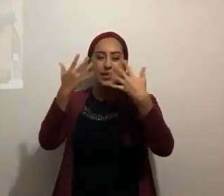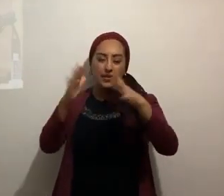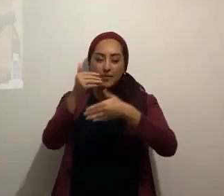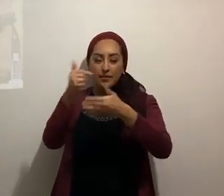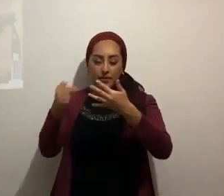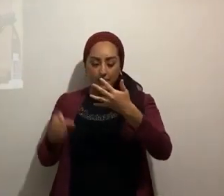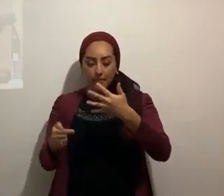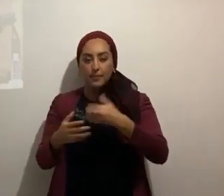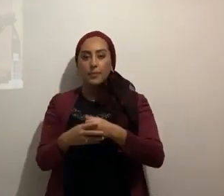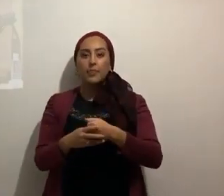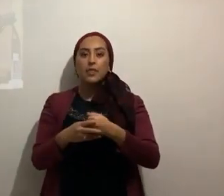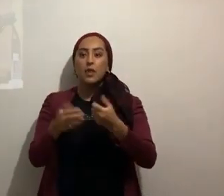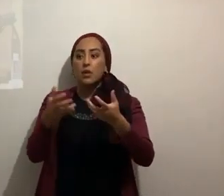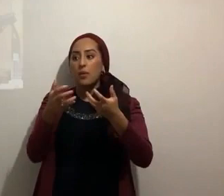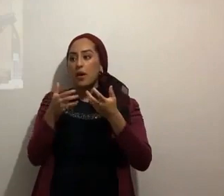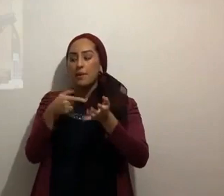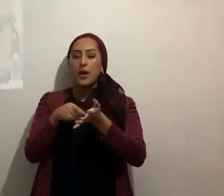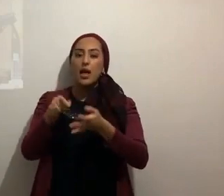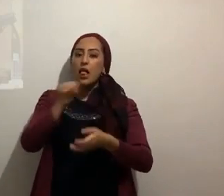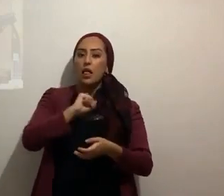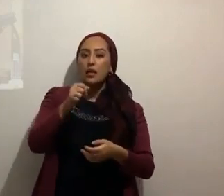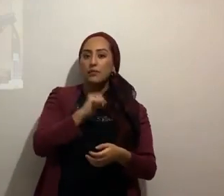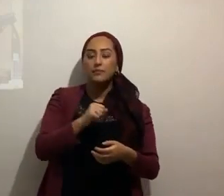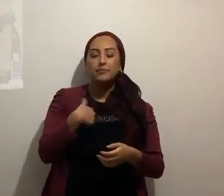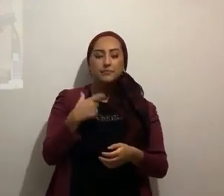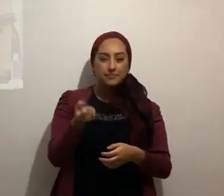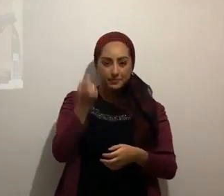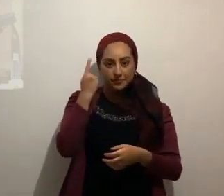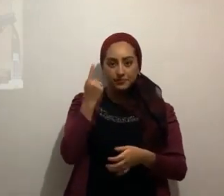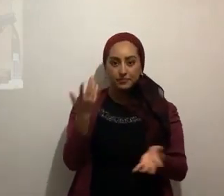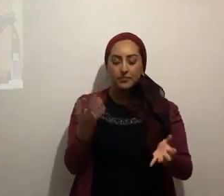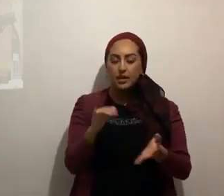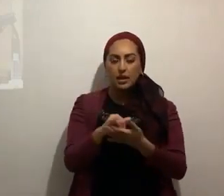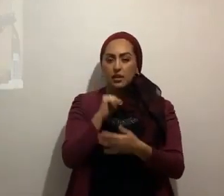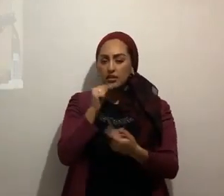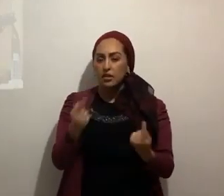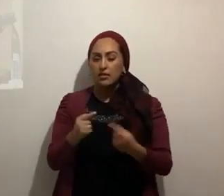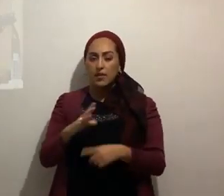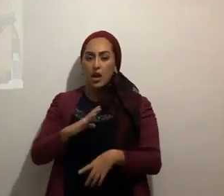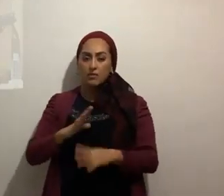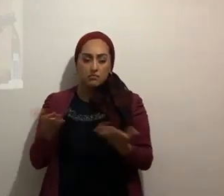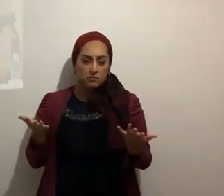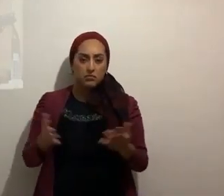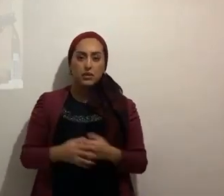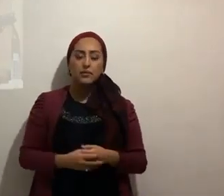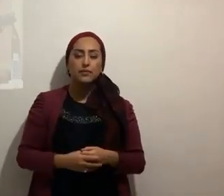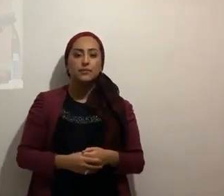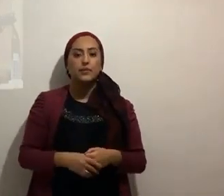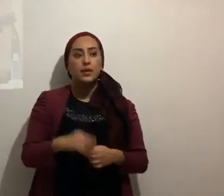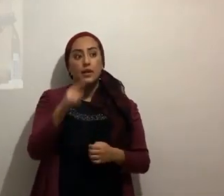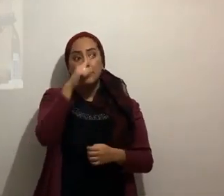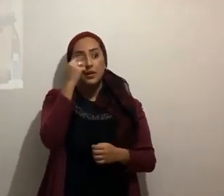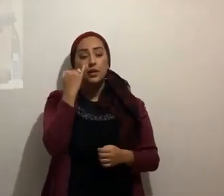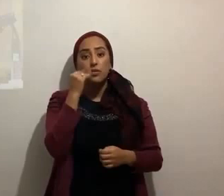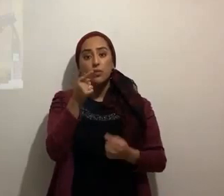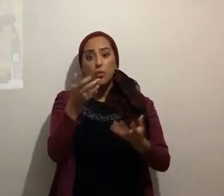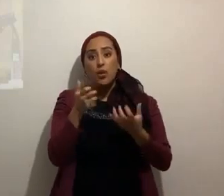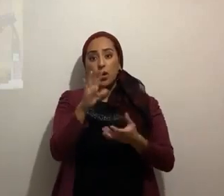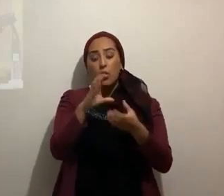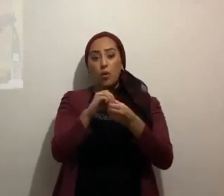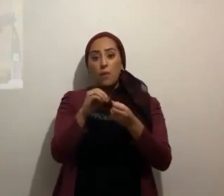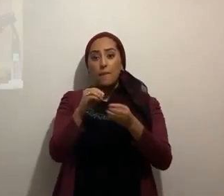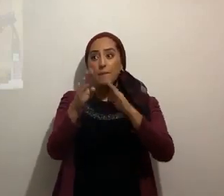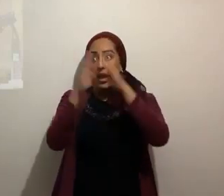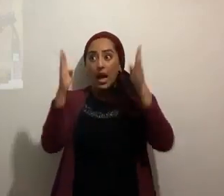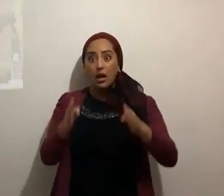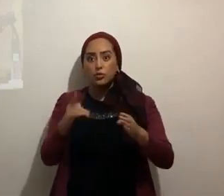digo, desear una paleta helada, o sea, me doy a entender, no, eso no es pecado. Porque inclusive si deseas tu propia casa fuera